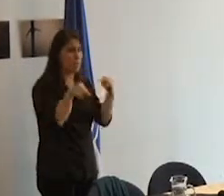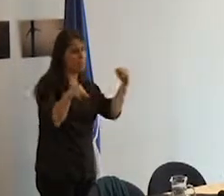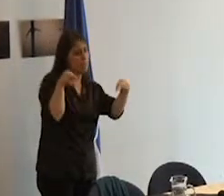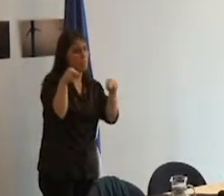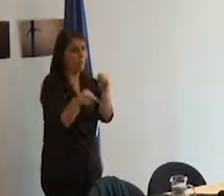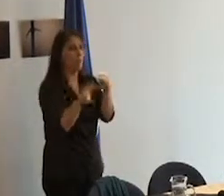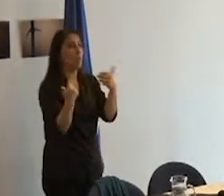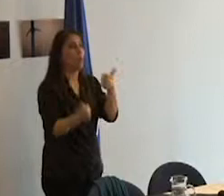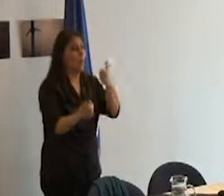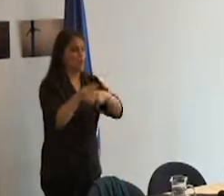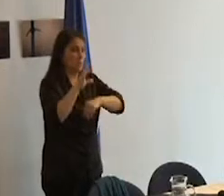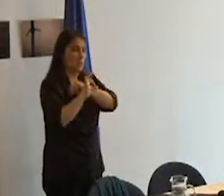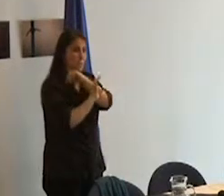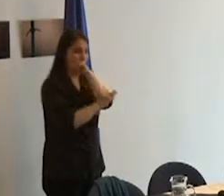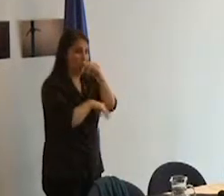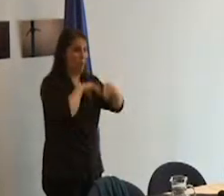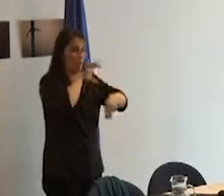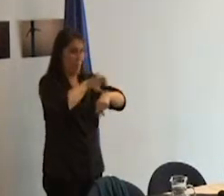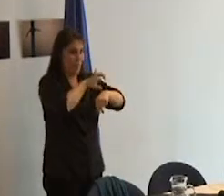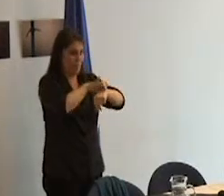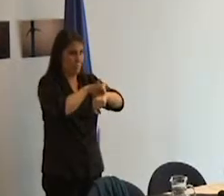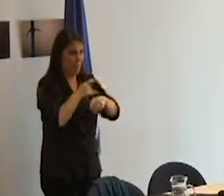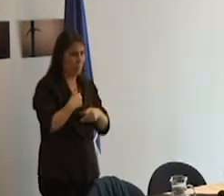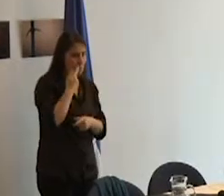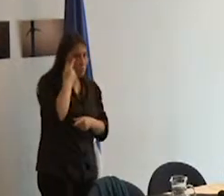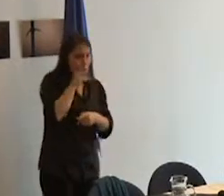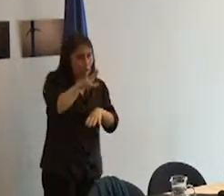la psicología, buscan desde la relación